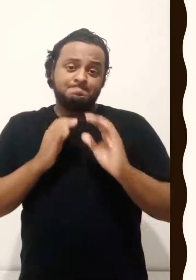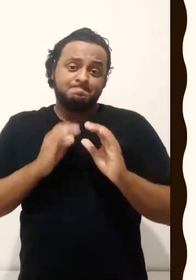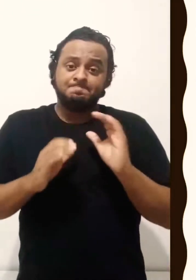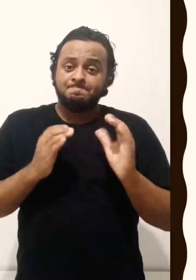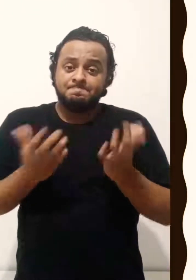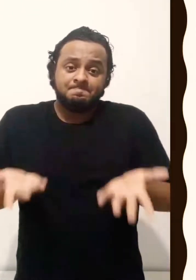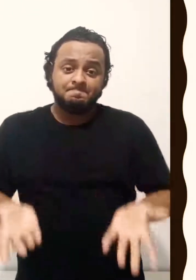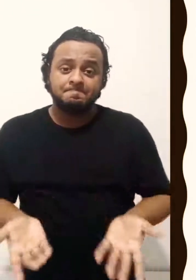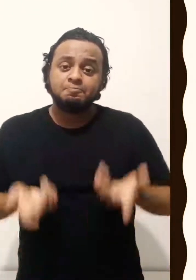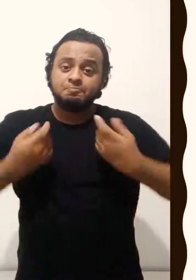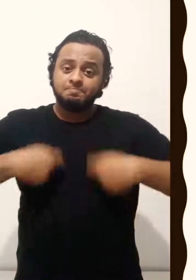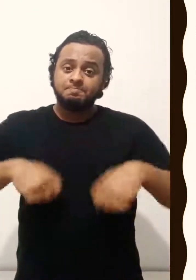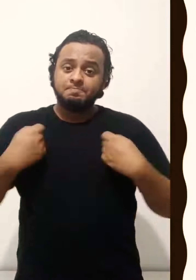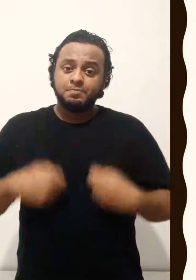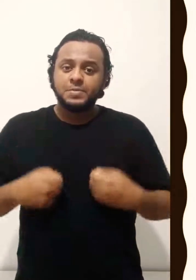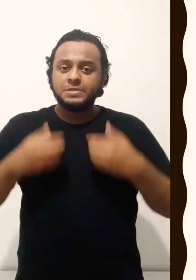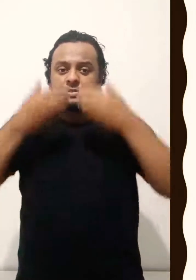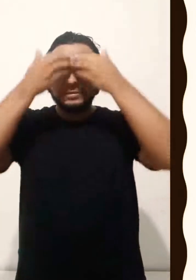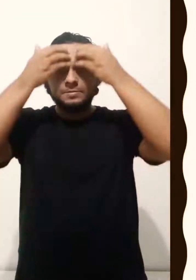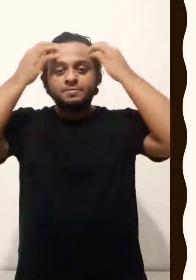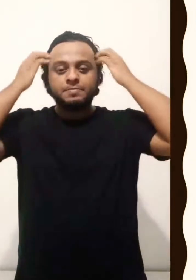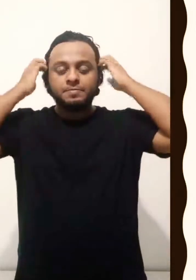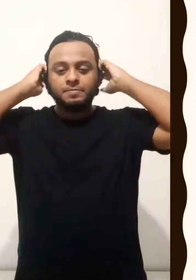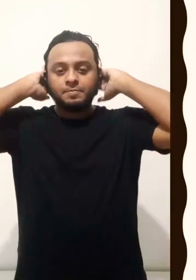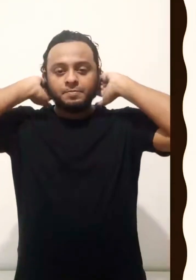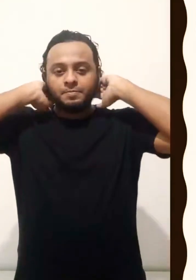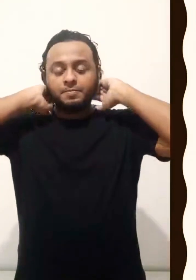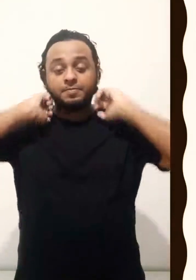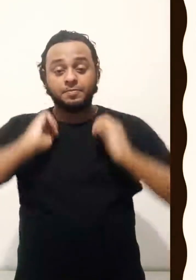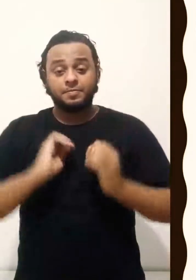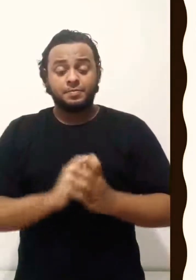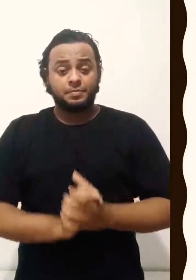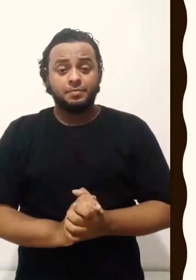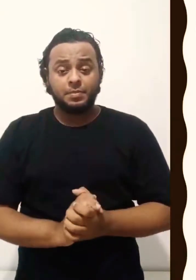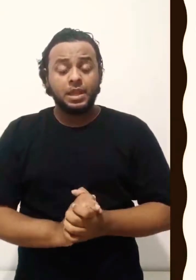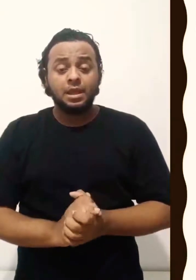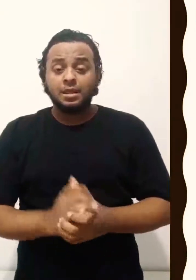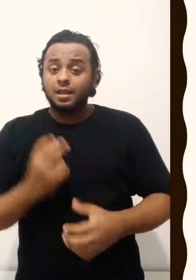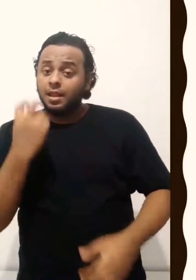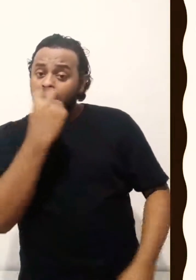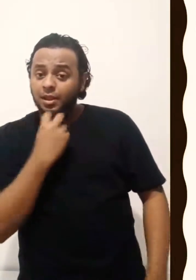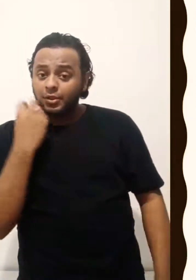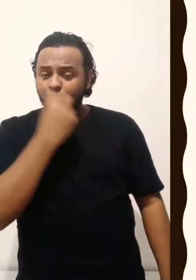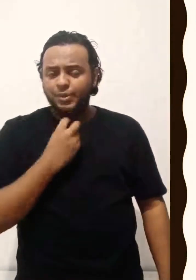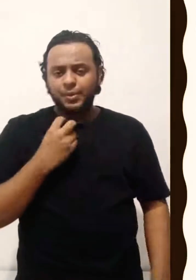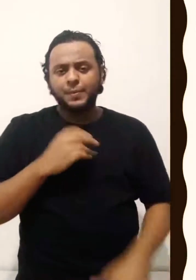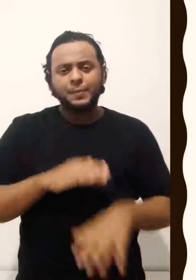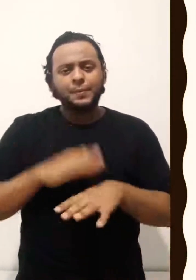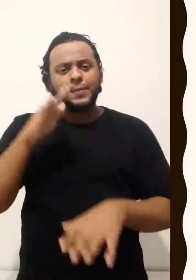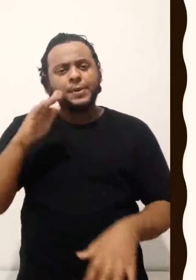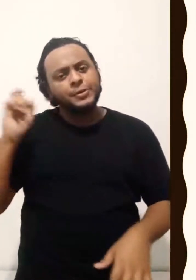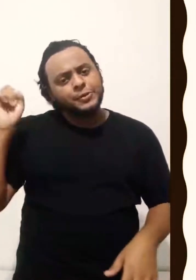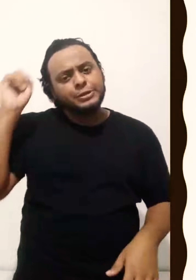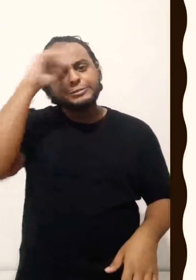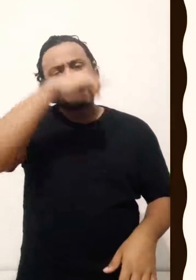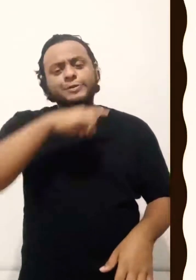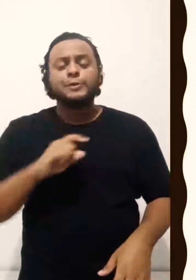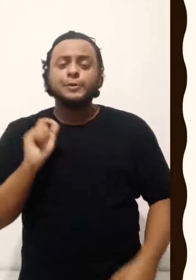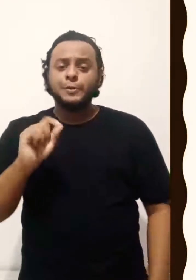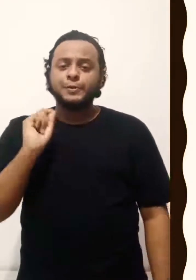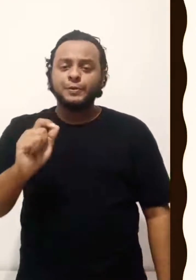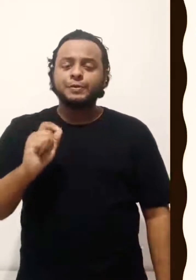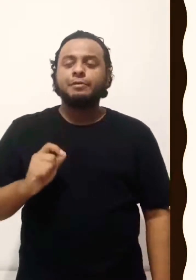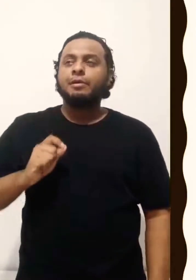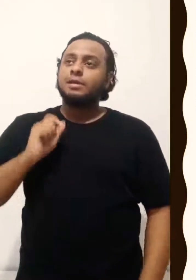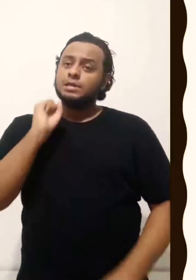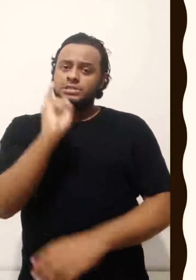perder essa comunicação que você está precisando. A leitura labial se torna mais difícil